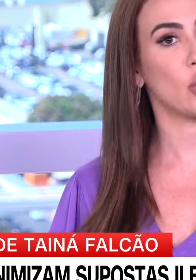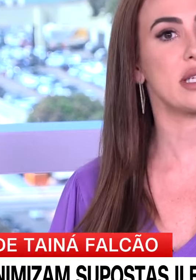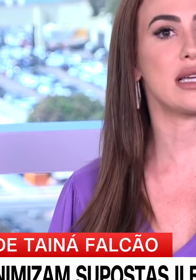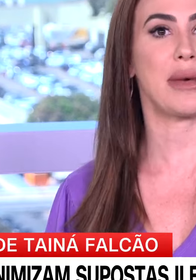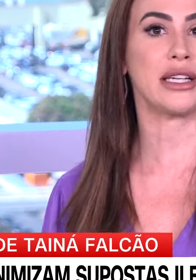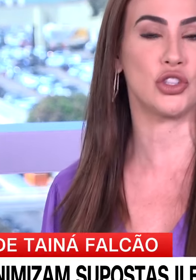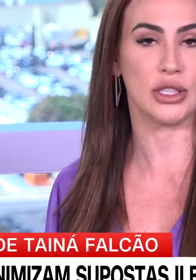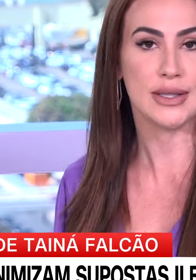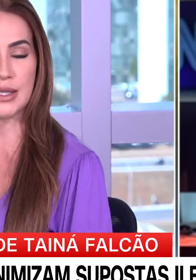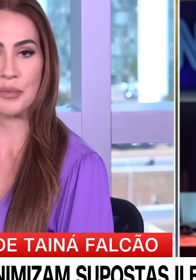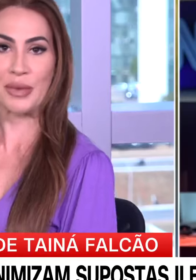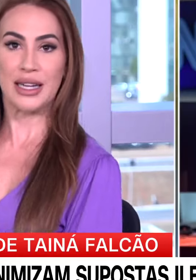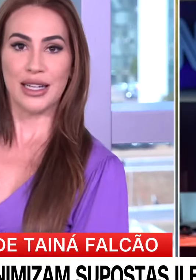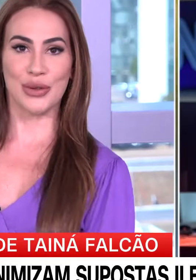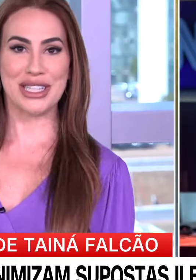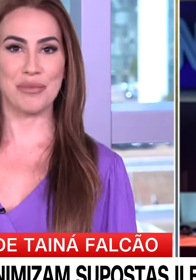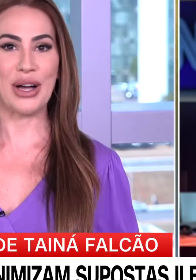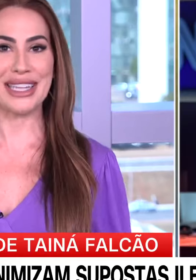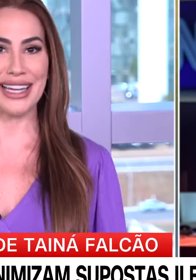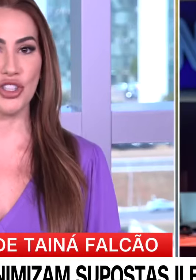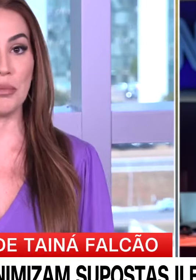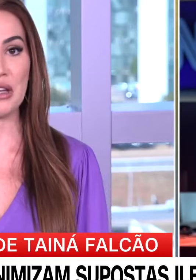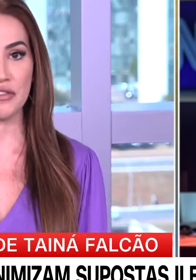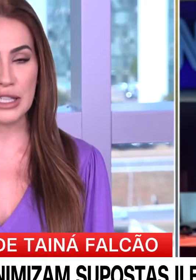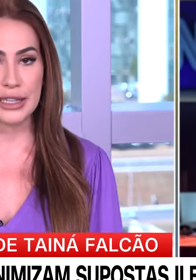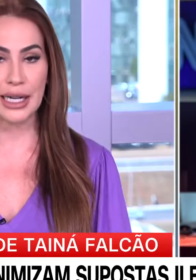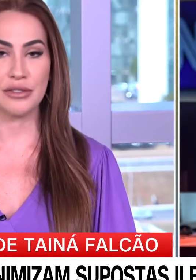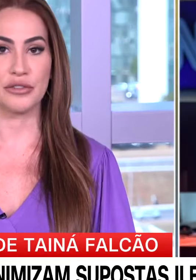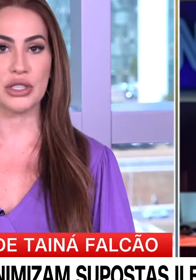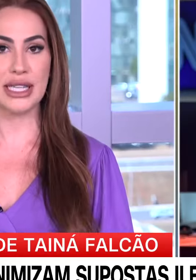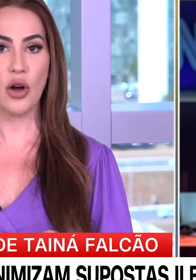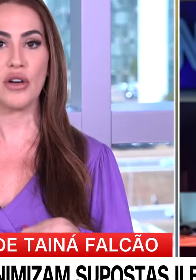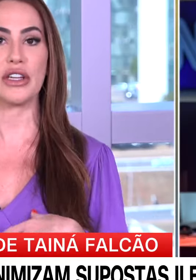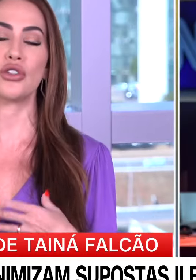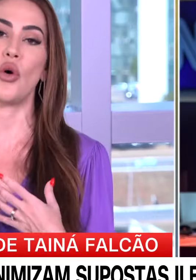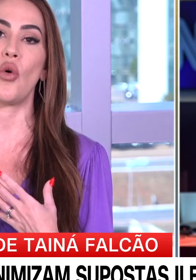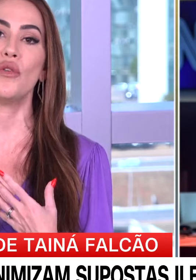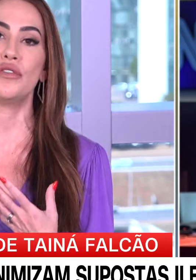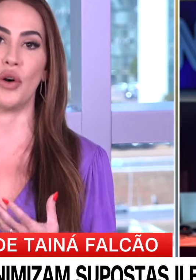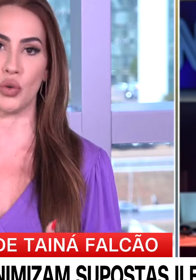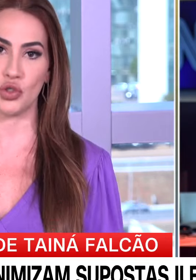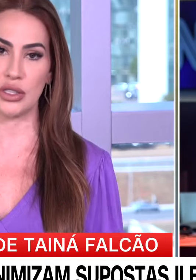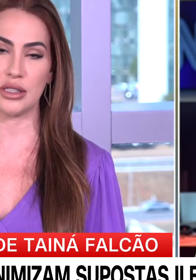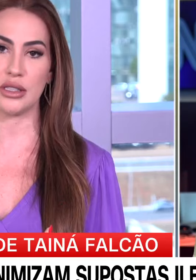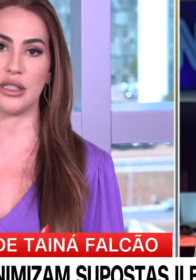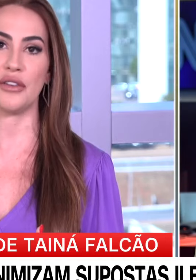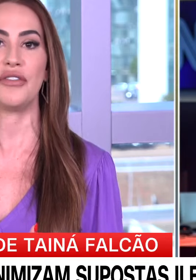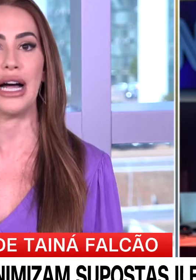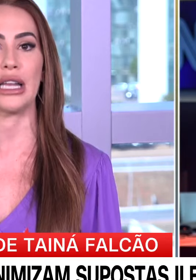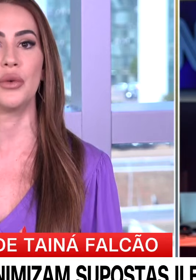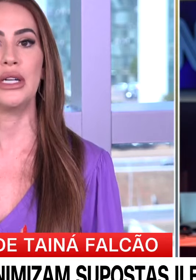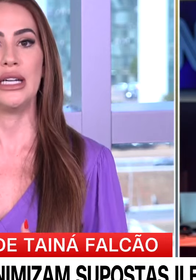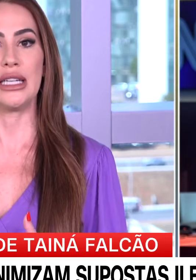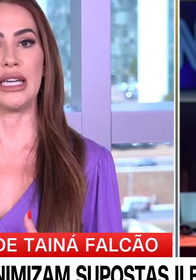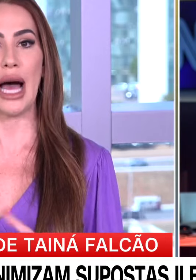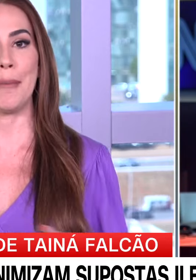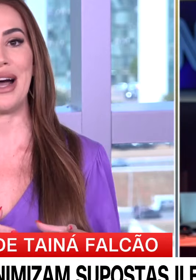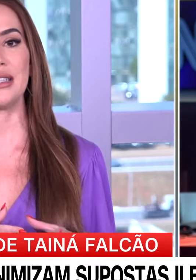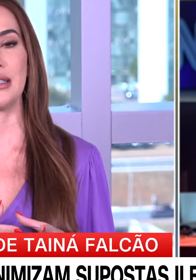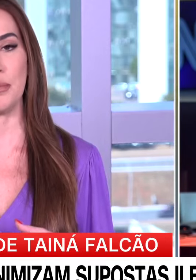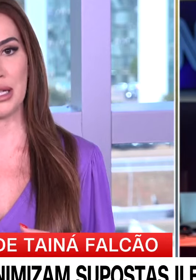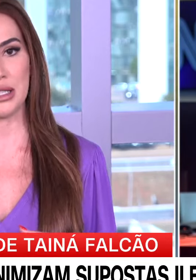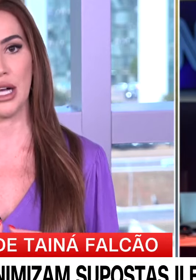vou começar com Luísa Martins Luísa Boa tarde bem-vinda você conversou com fontes que falam que